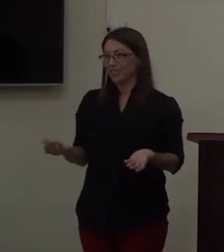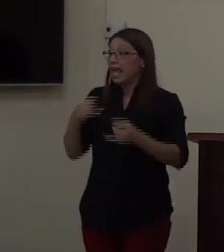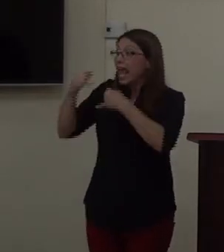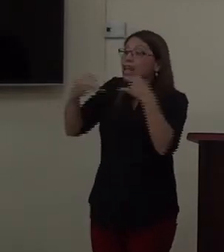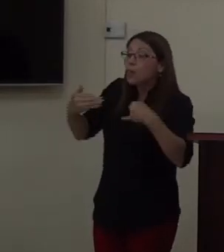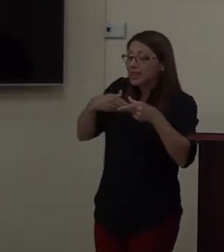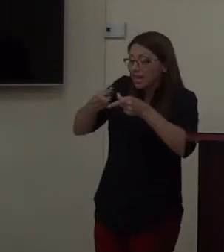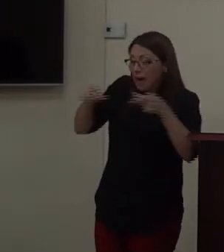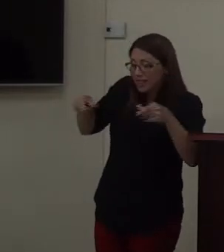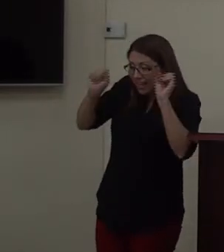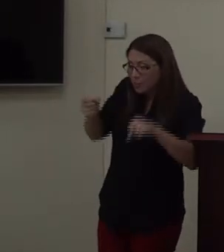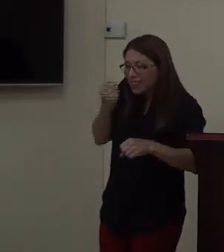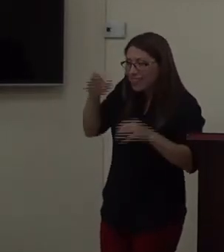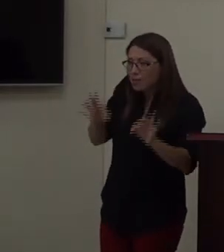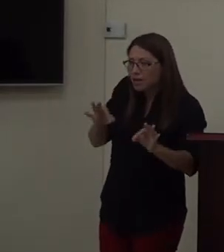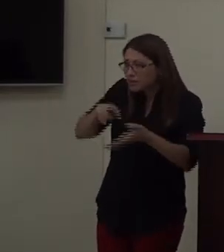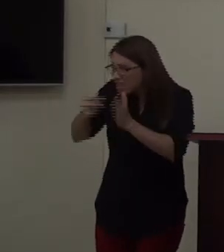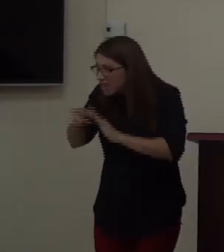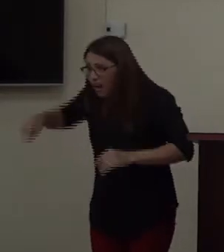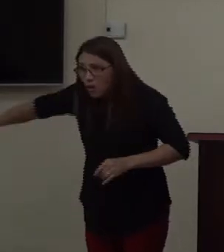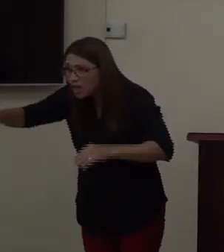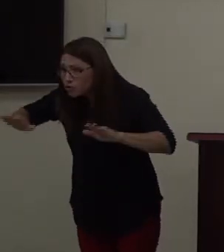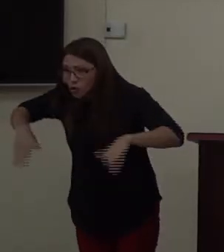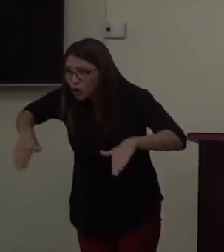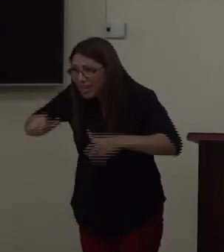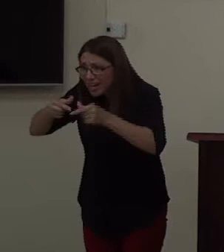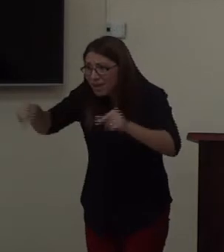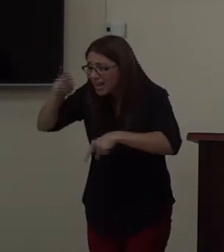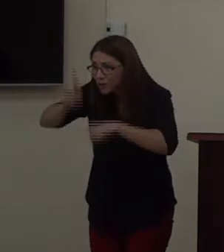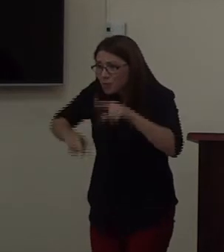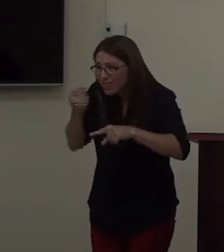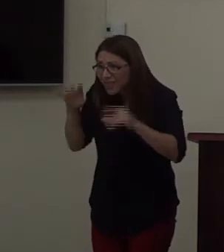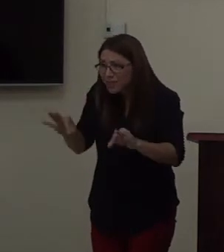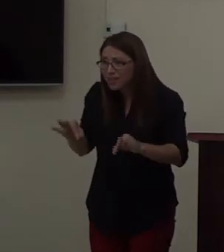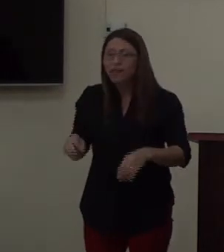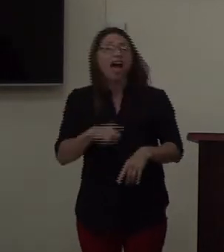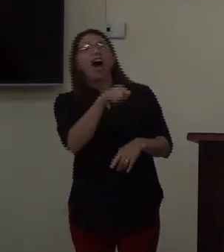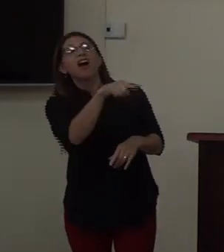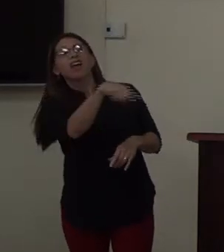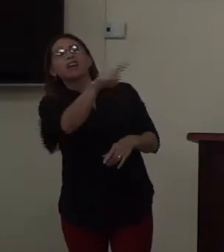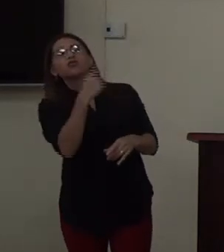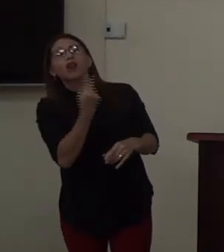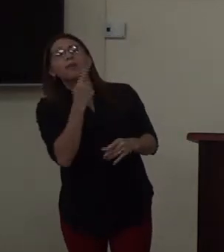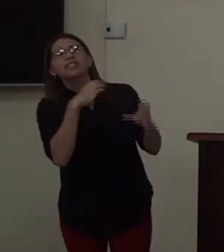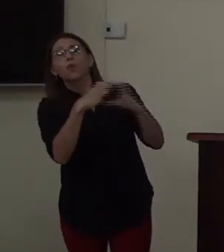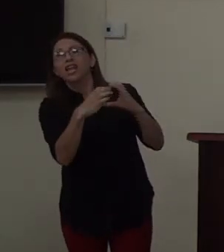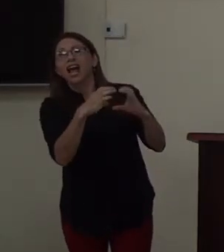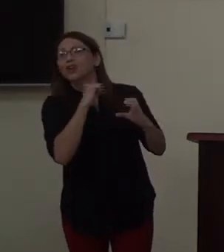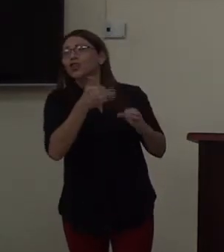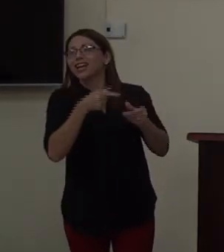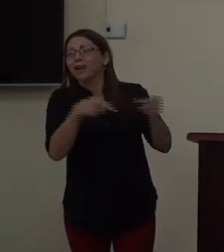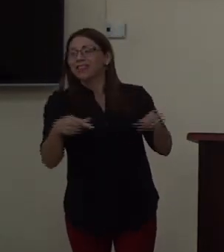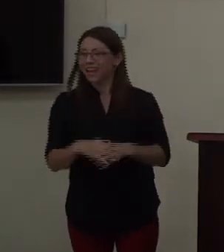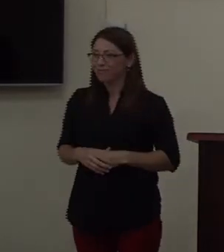se puede entender bien, pero ellos no tienen gramática y se entienden bien. Ellos solo se comunican. Tienen gramática. No hay